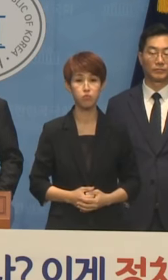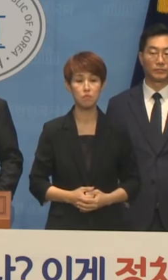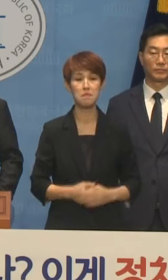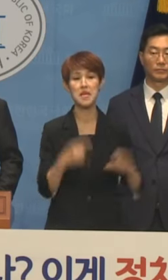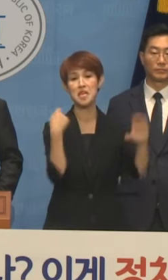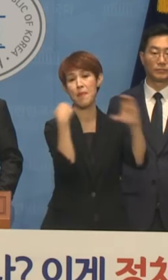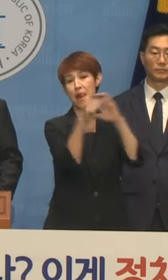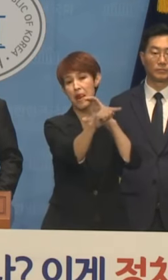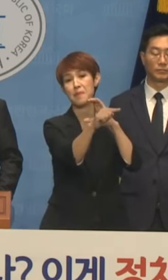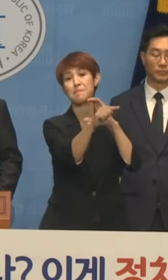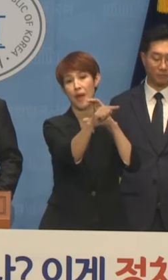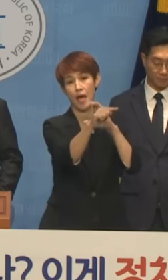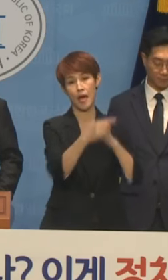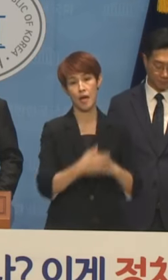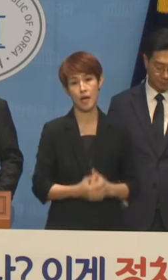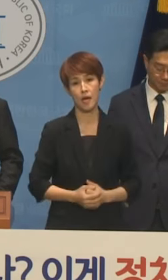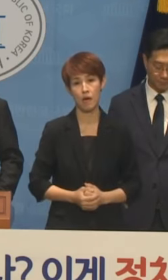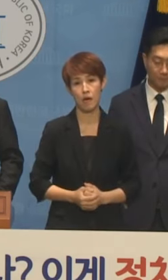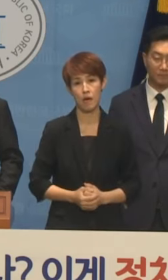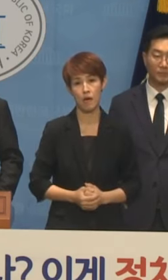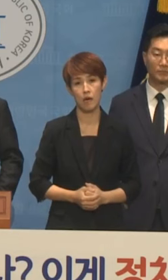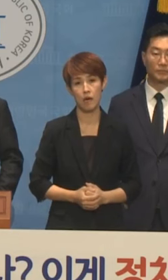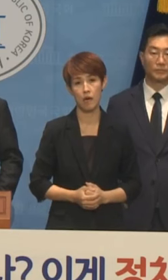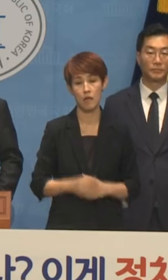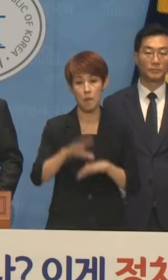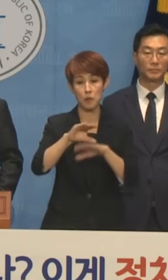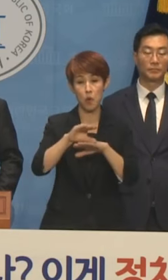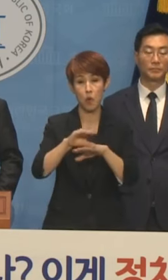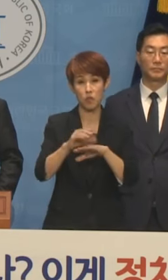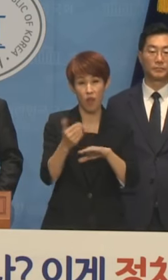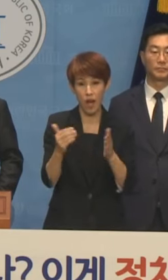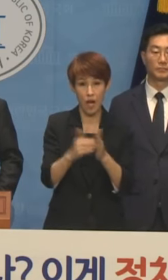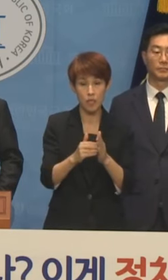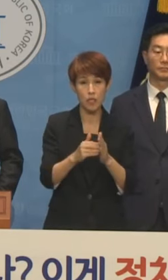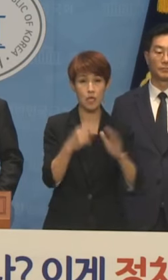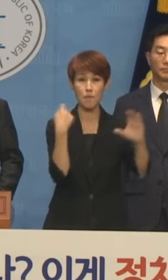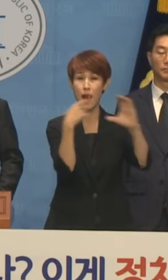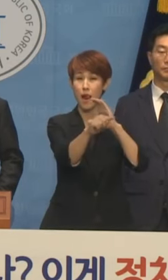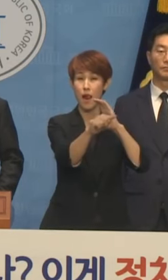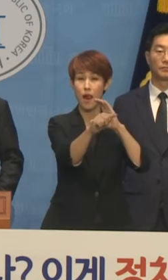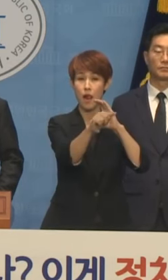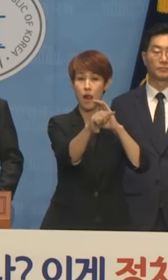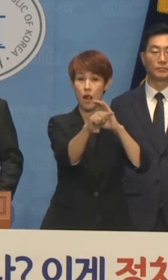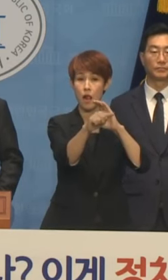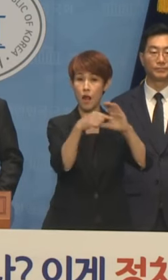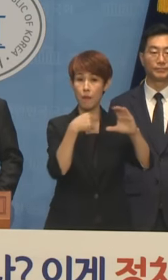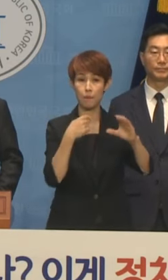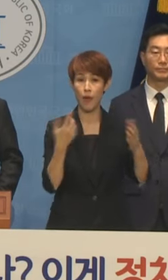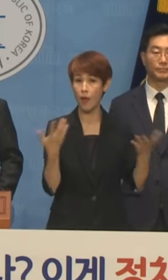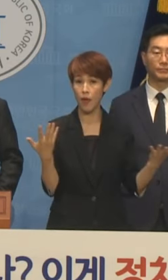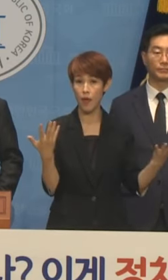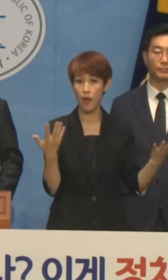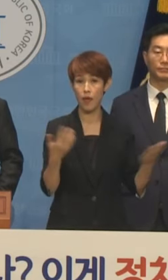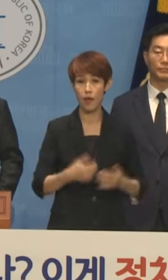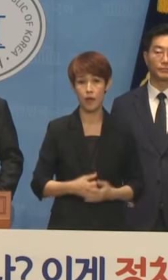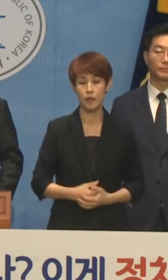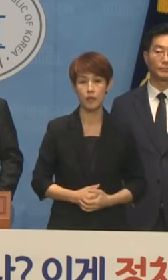이메일로 공식 질의까지 했습니다. 그러나 방송하기 전까지 심지어는 이메일까지도 읽지 않고 계속 방치되어